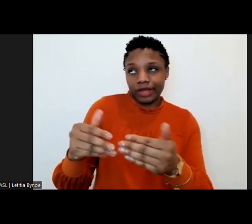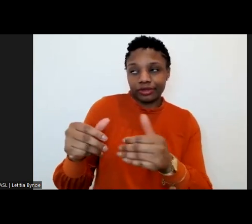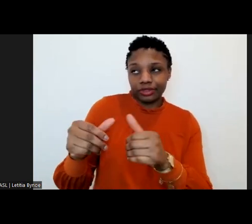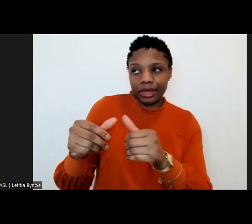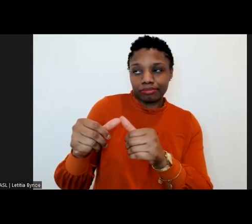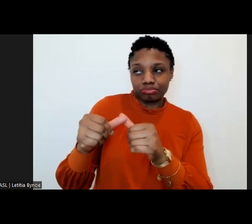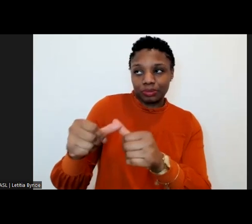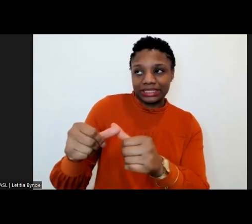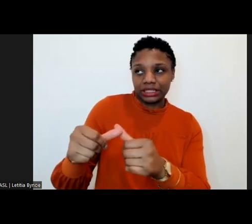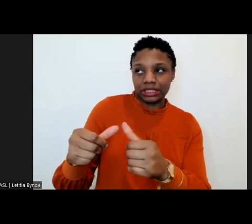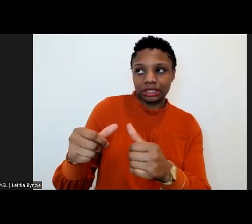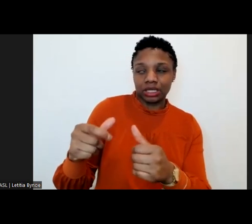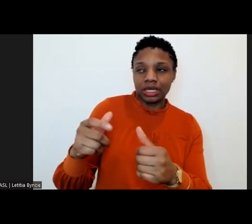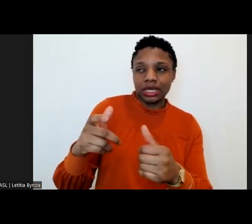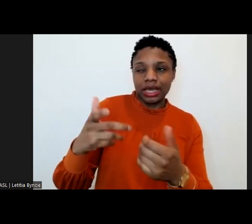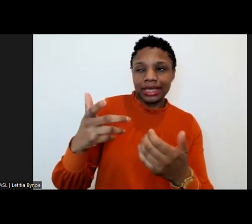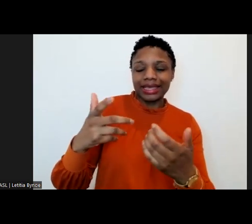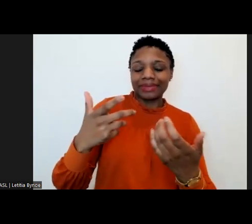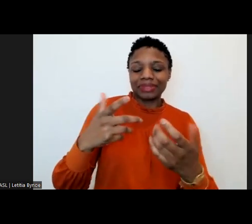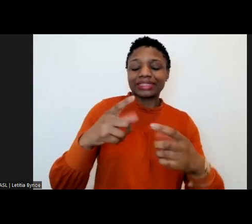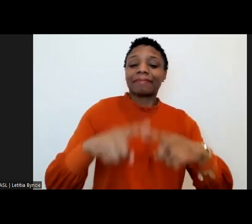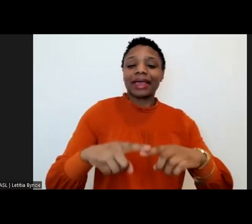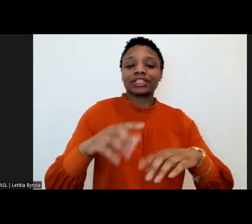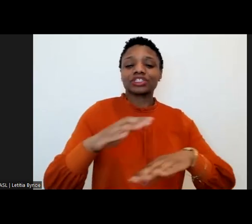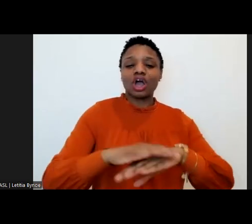diseña el marco de